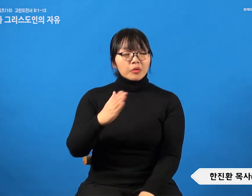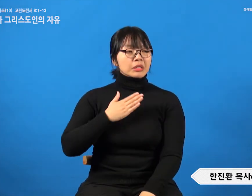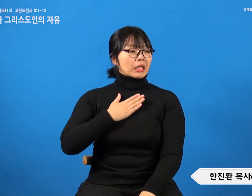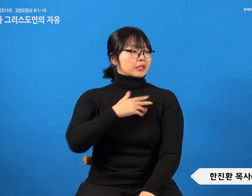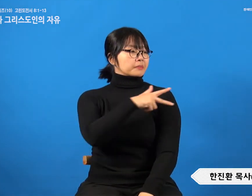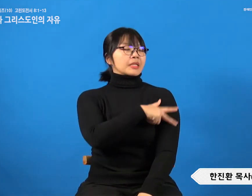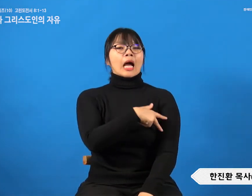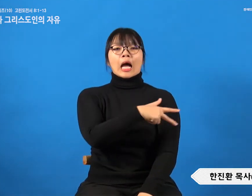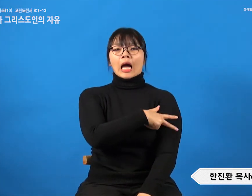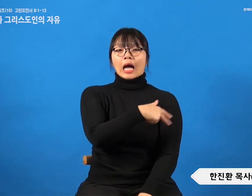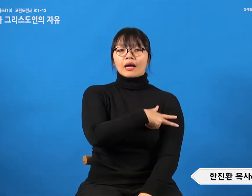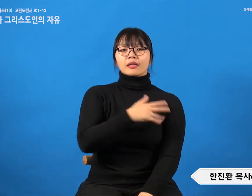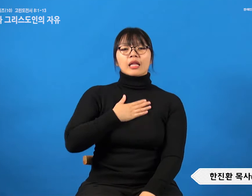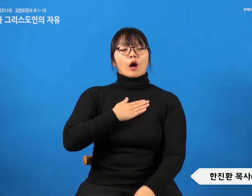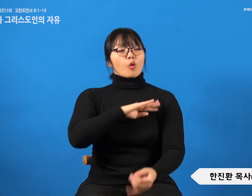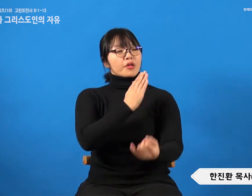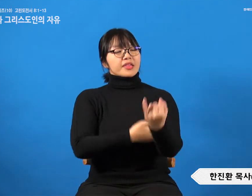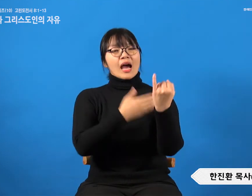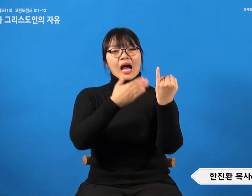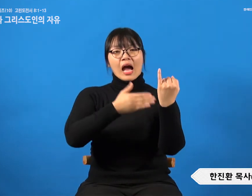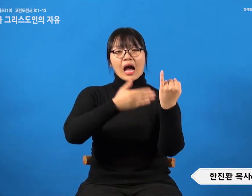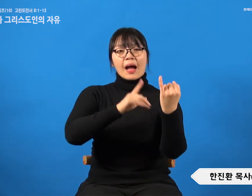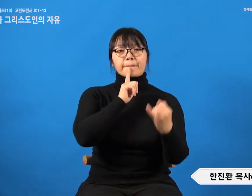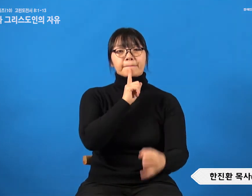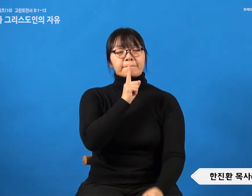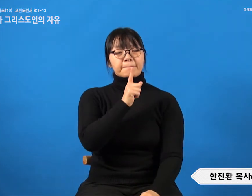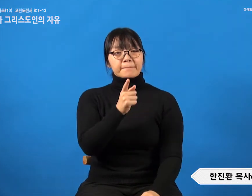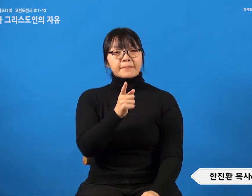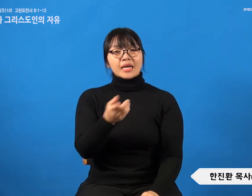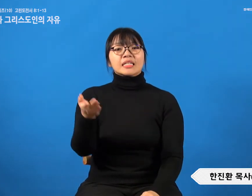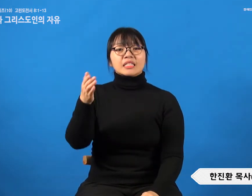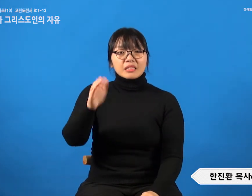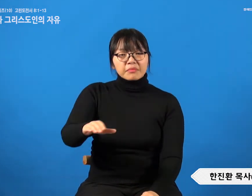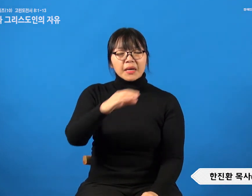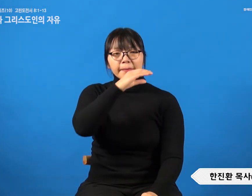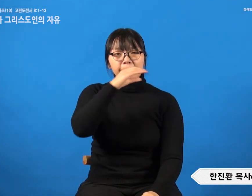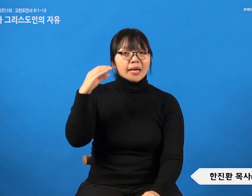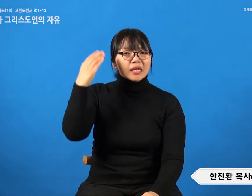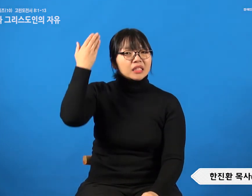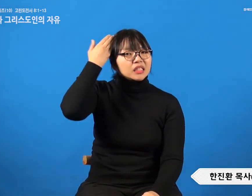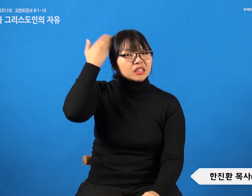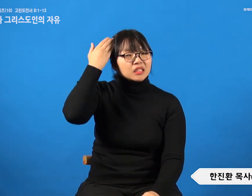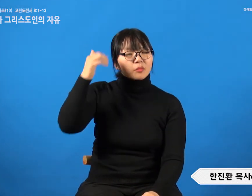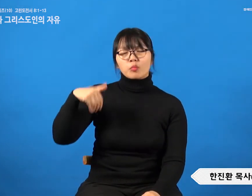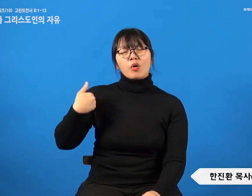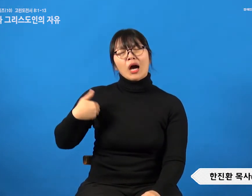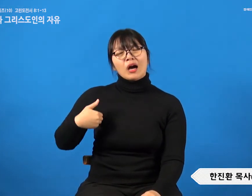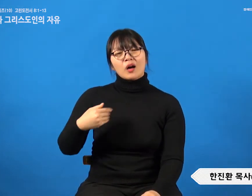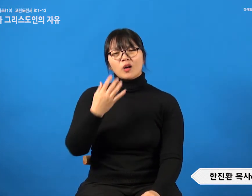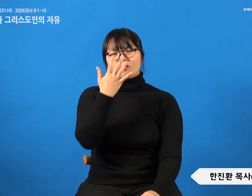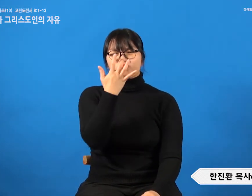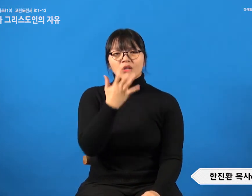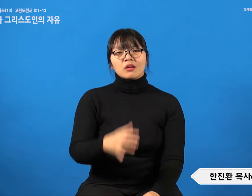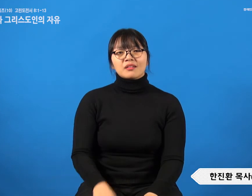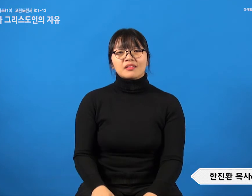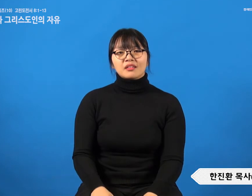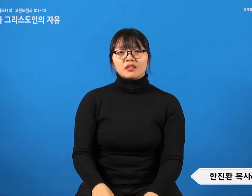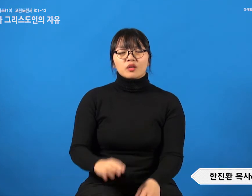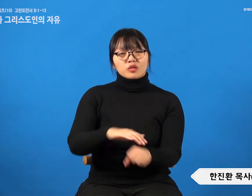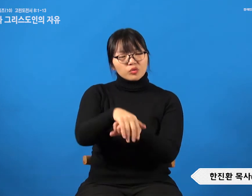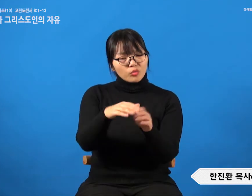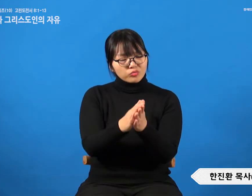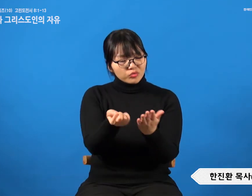명색이 집사님이라고 하고 권사님이라고 하고 하는데 바른 지식이 없습니다. 교회에서 성경 공부를 하나도